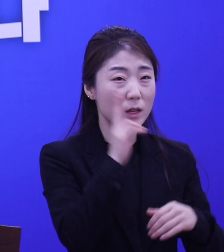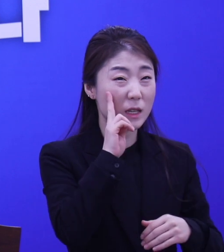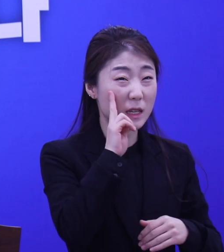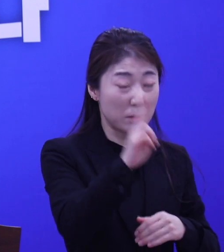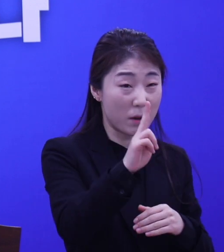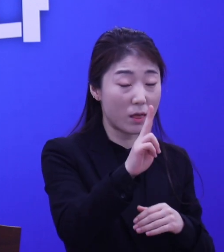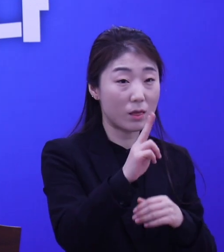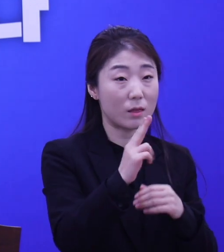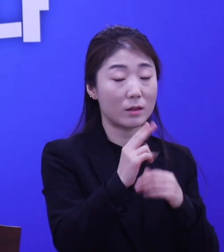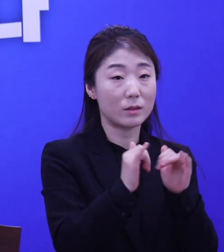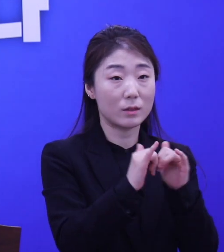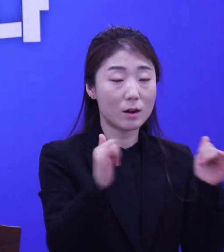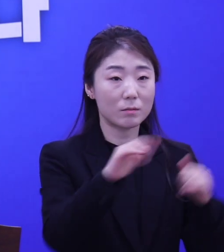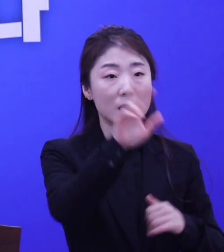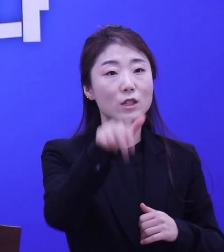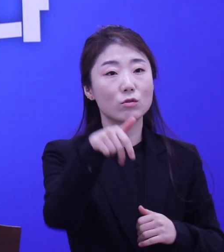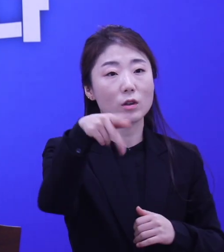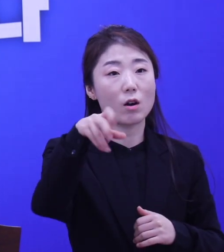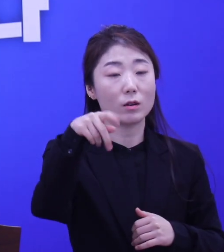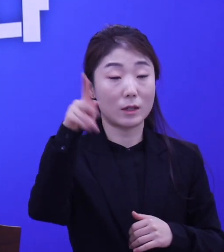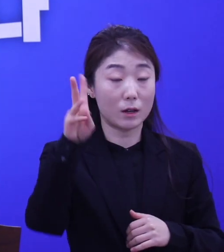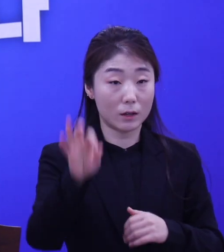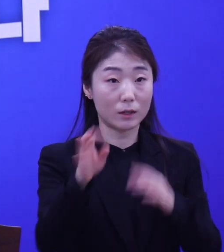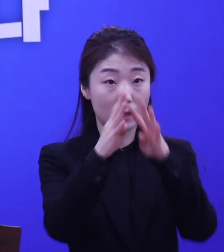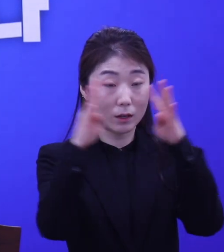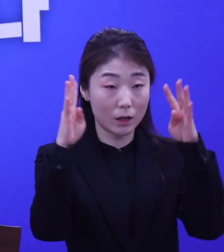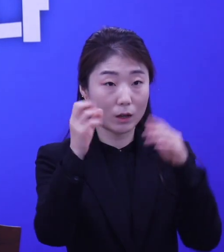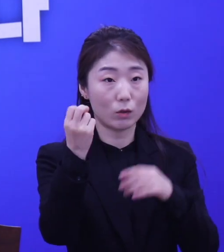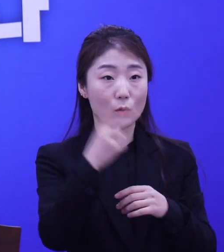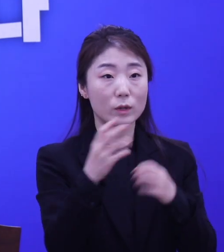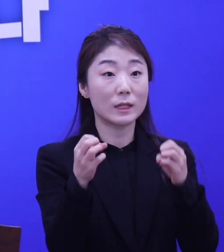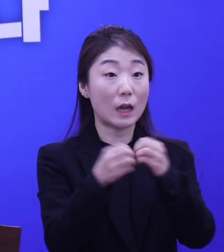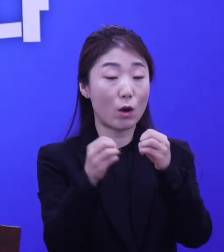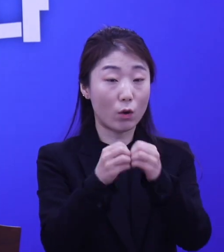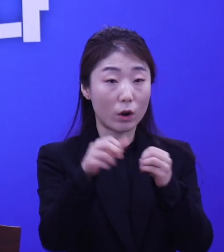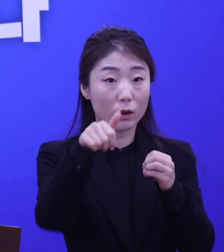환자는 진주경상대병원과 창원경상대병원,